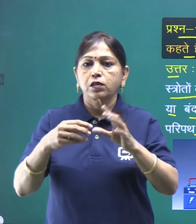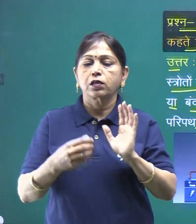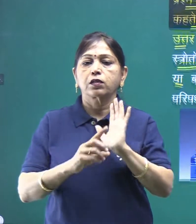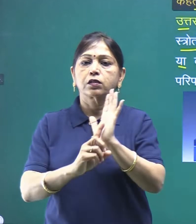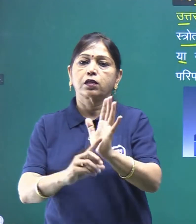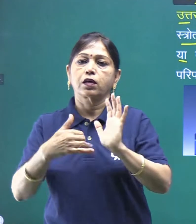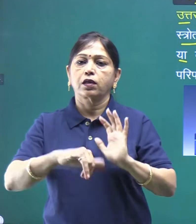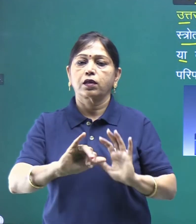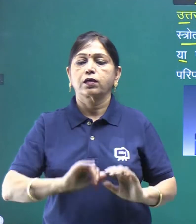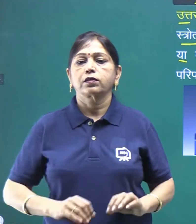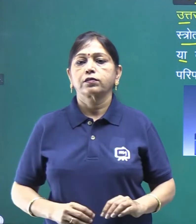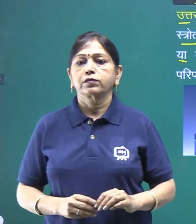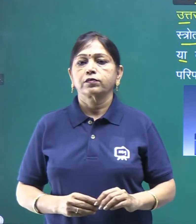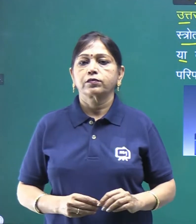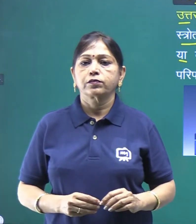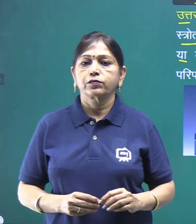दिखाया गया है।